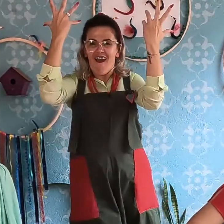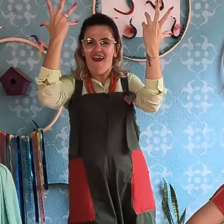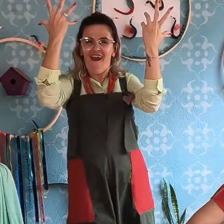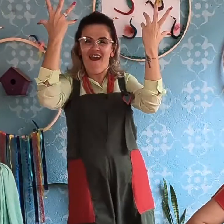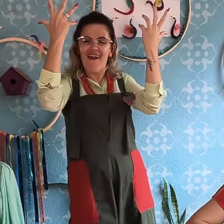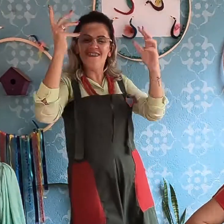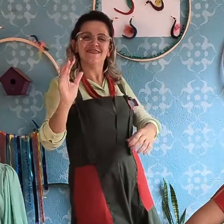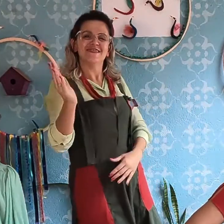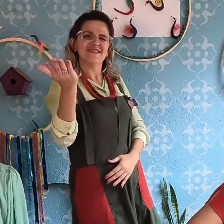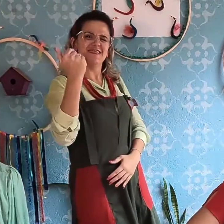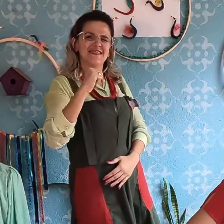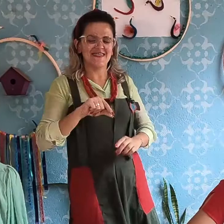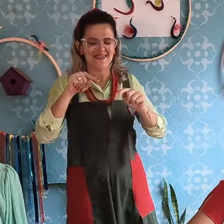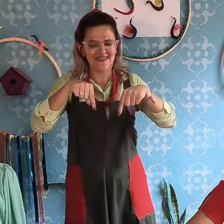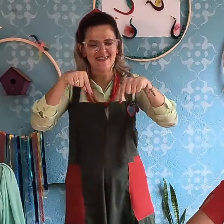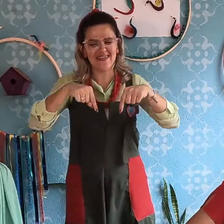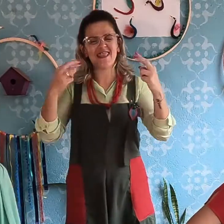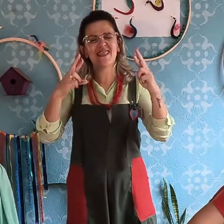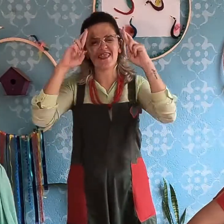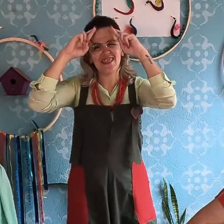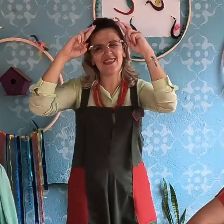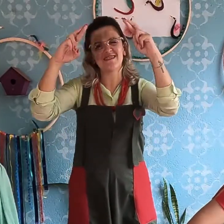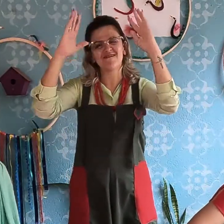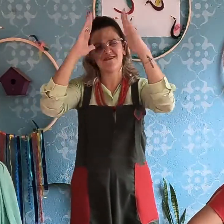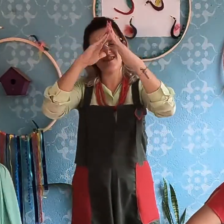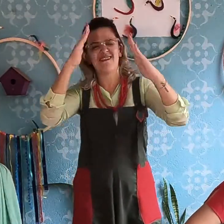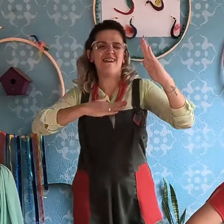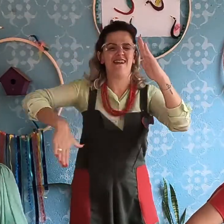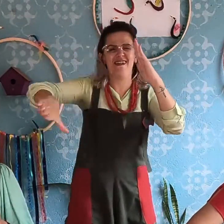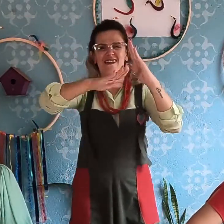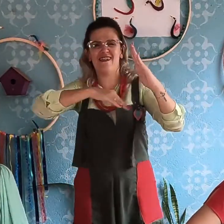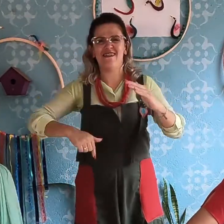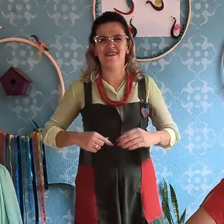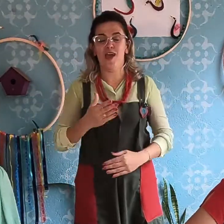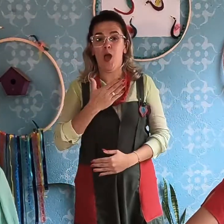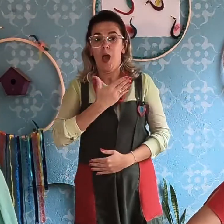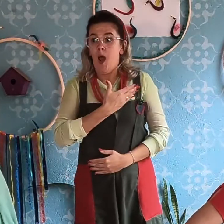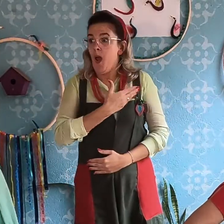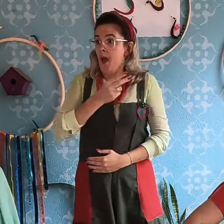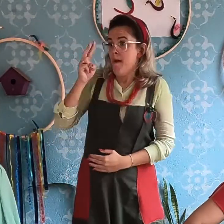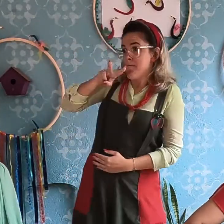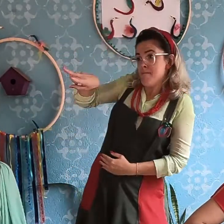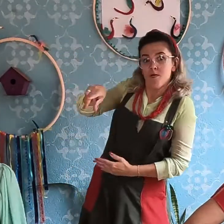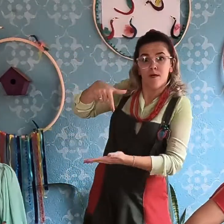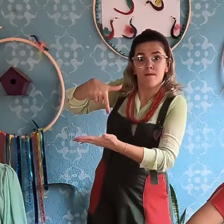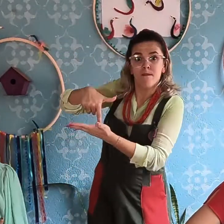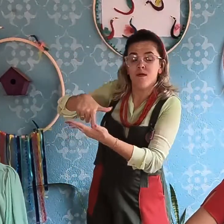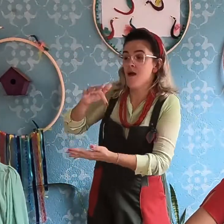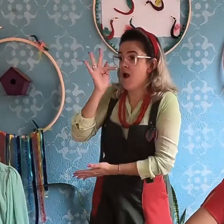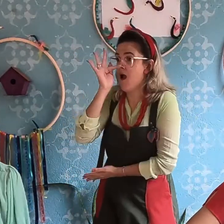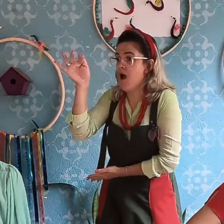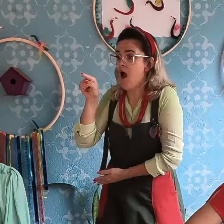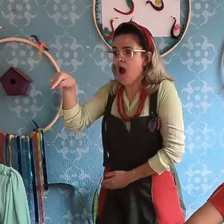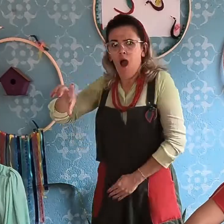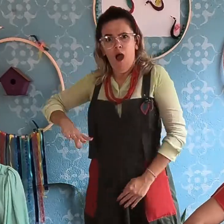alto astral. Tem respeito no nosso quintal. Meu amigo Saci, eu te vi.